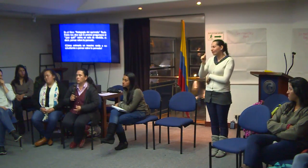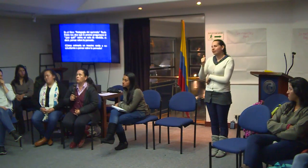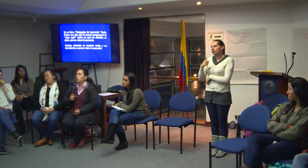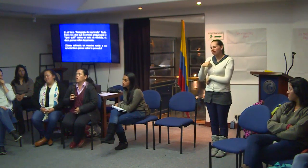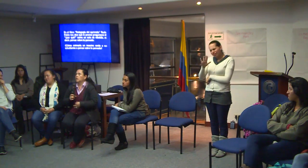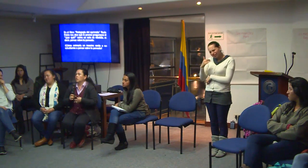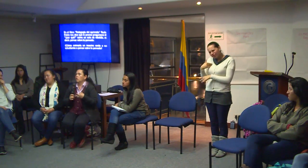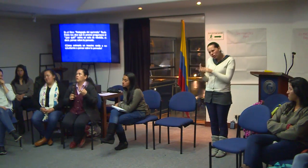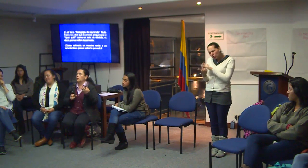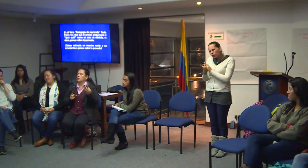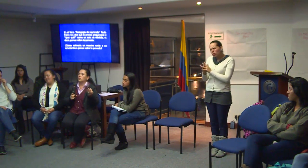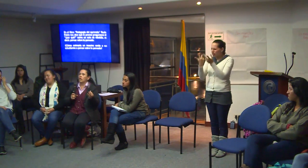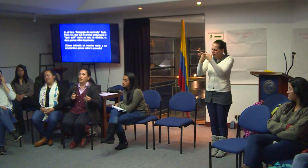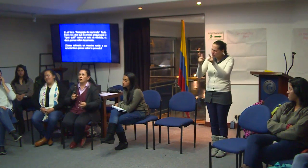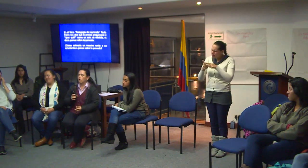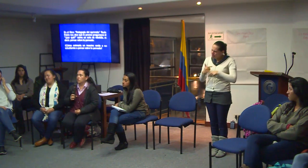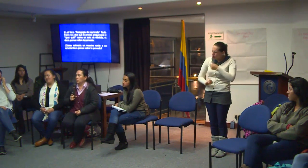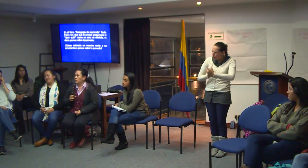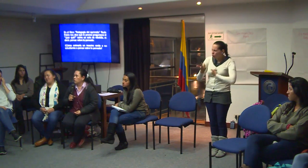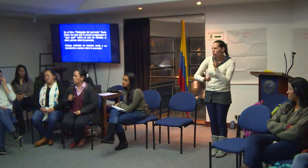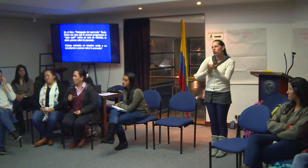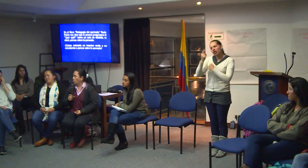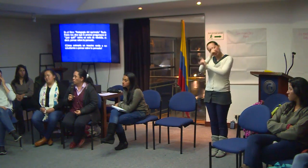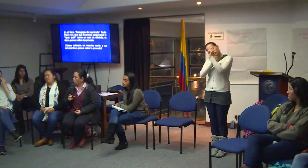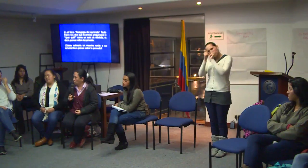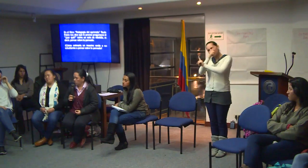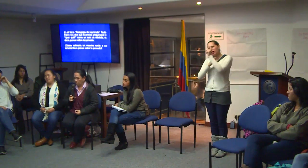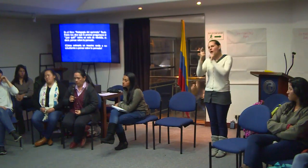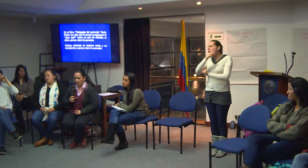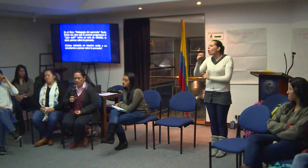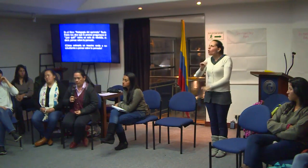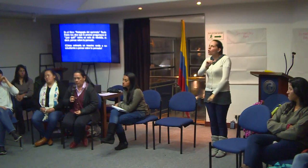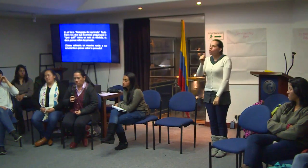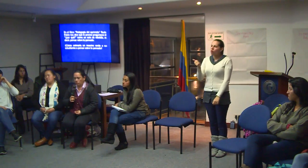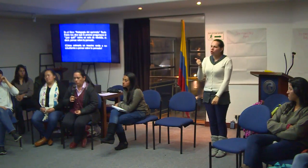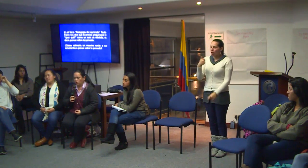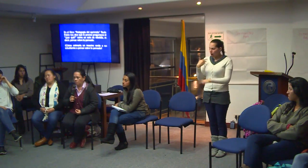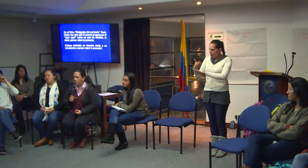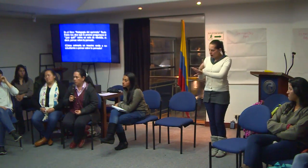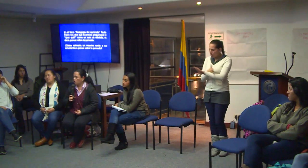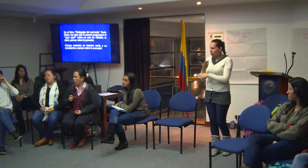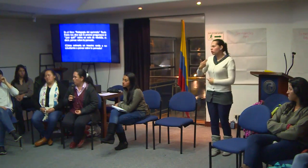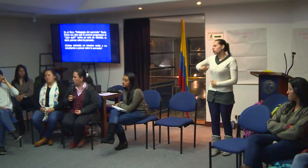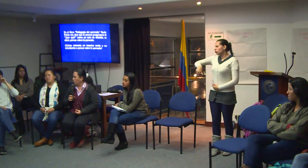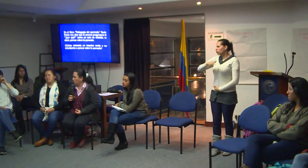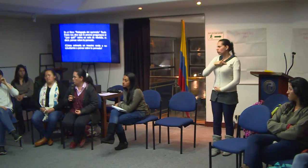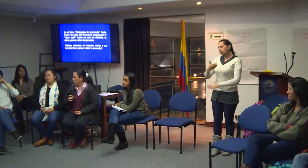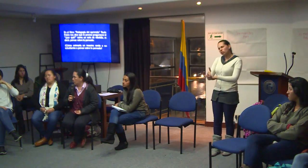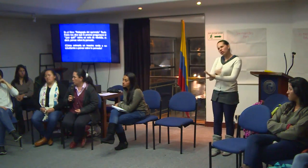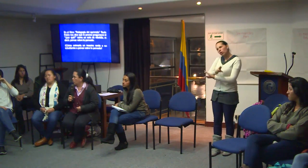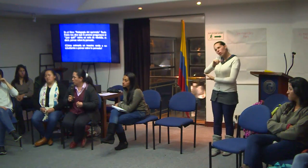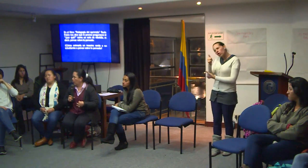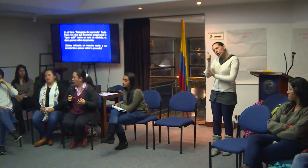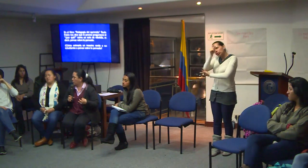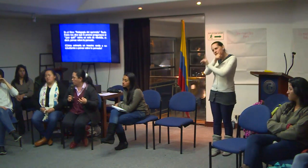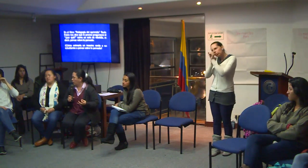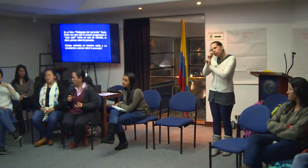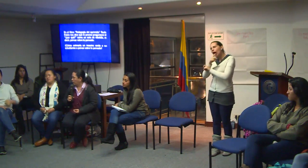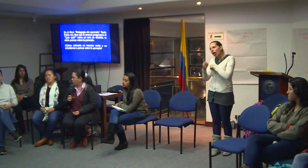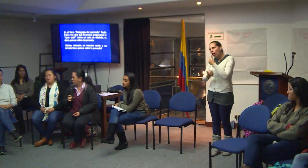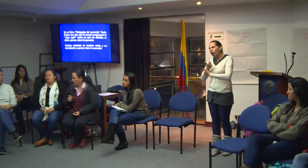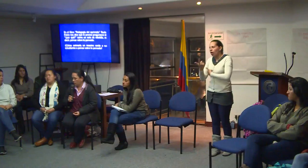esas luchas y todos esos cuestionamientos que otros antes de nosotros se han venido dando y nos han ido